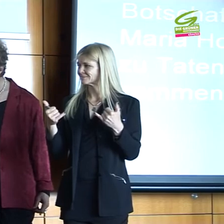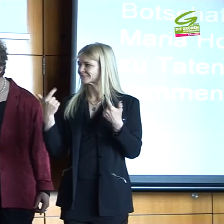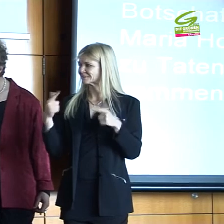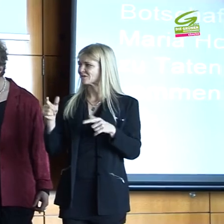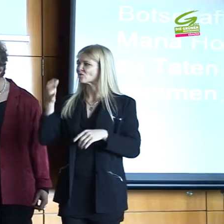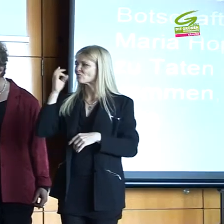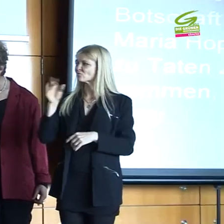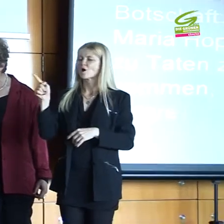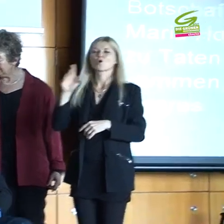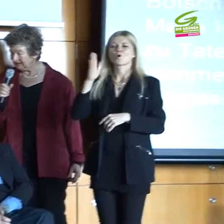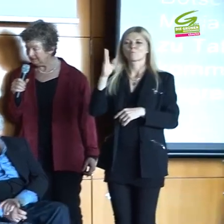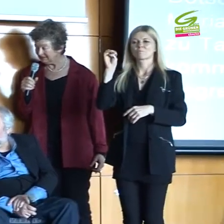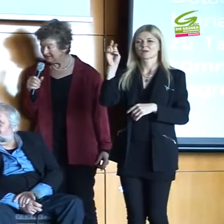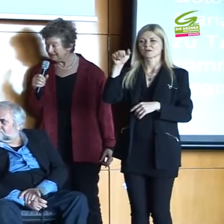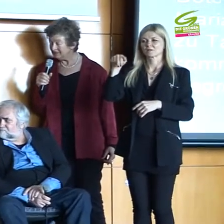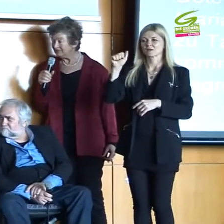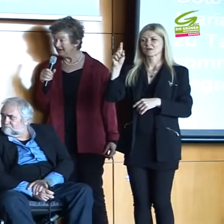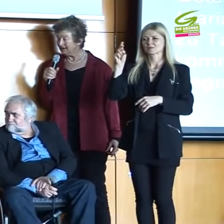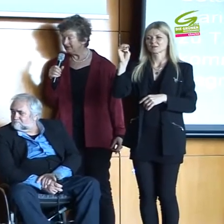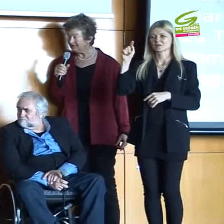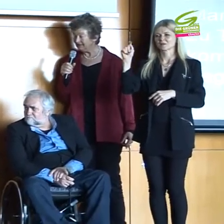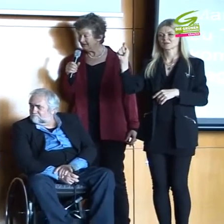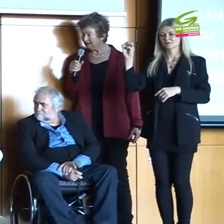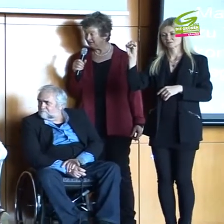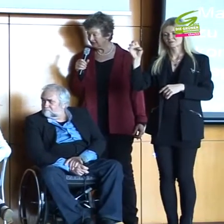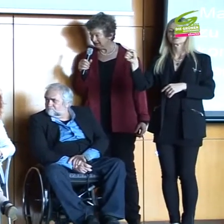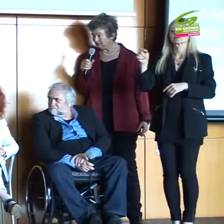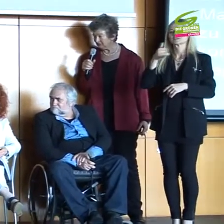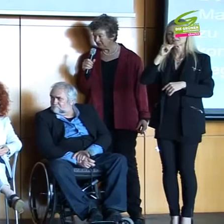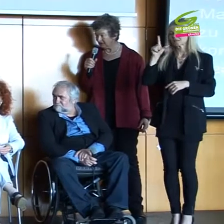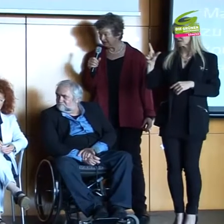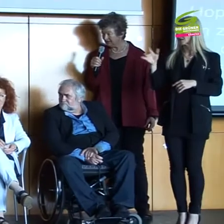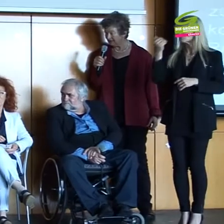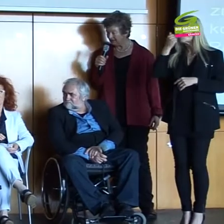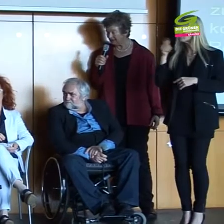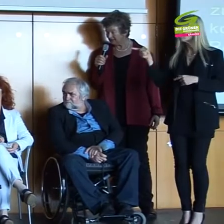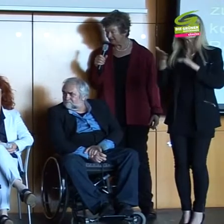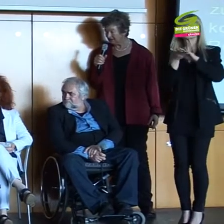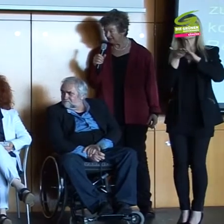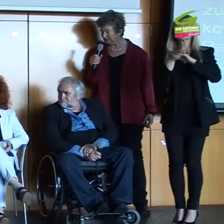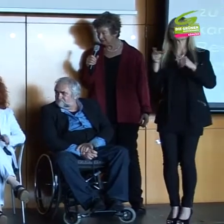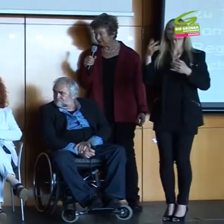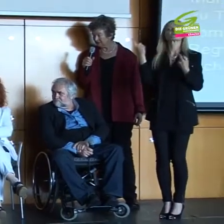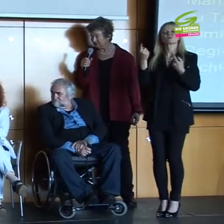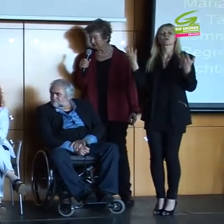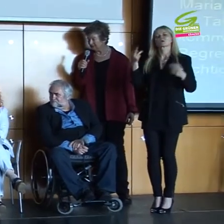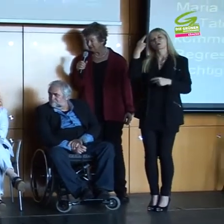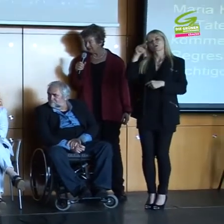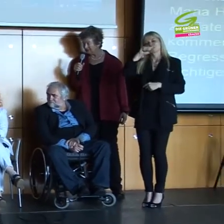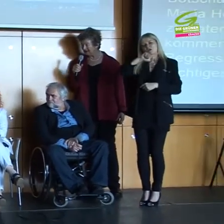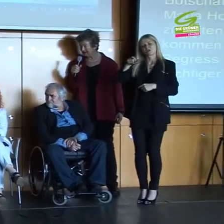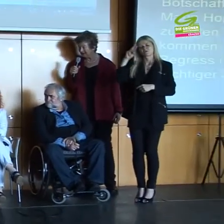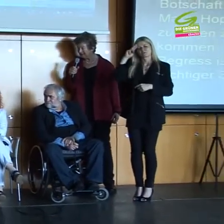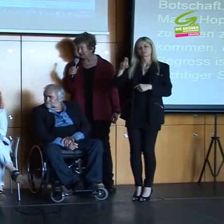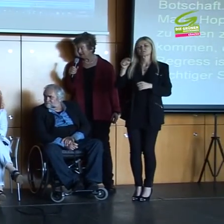Bernadette Trinke, bitten, dass Sie in Vertretung von Herrn Landesrat Dr.